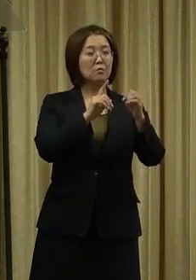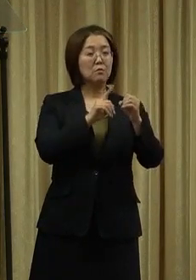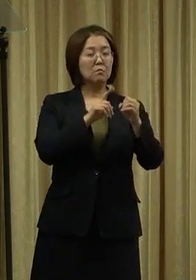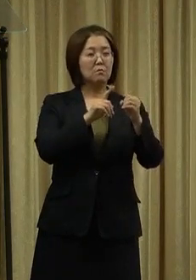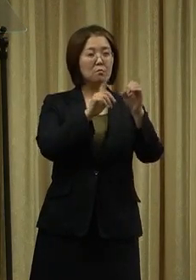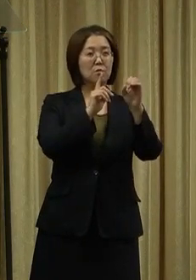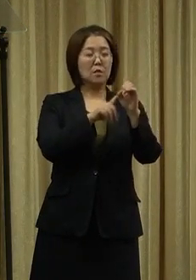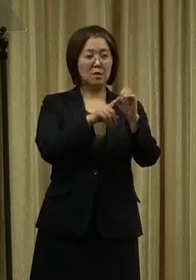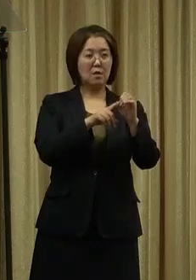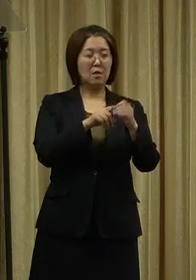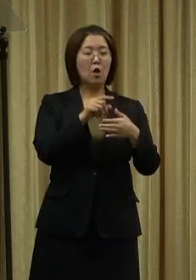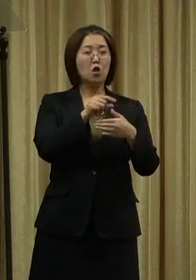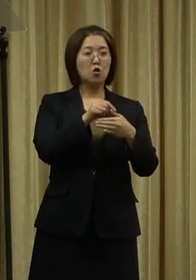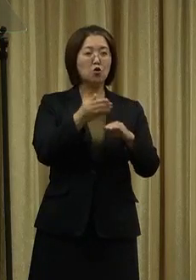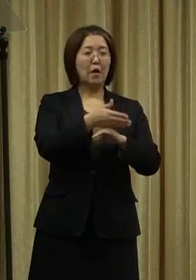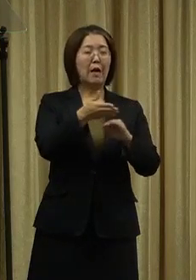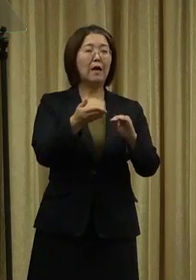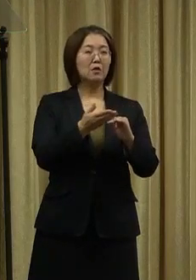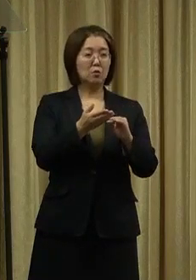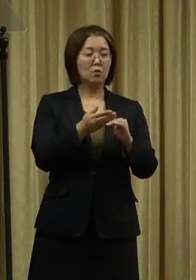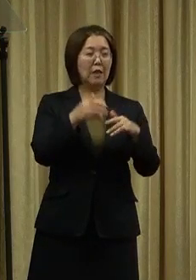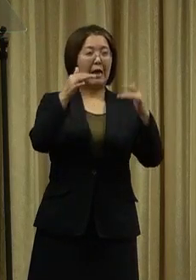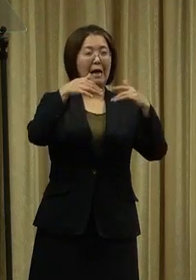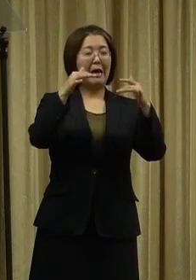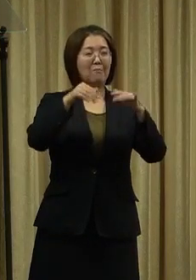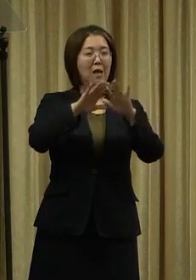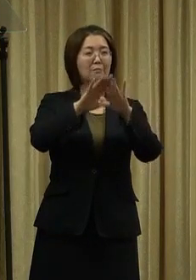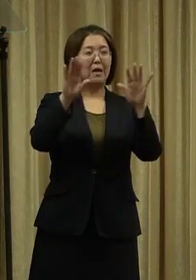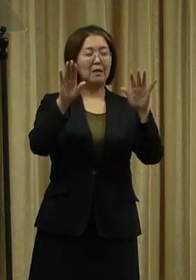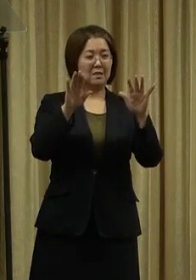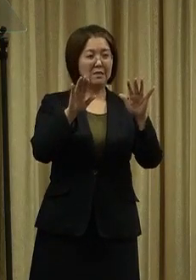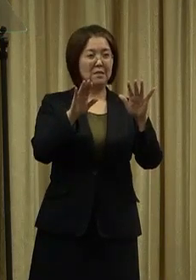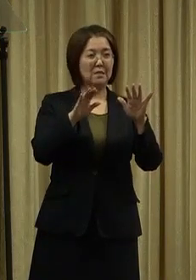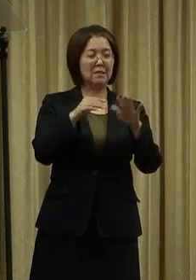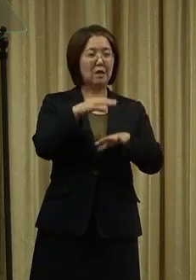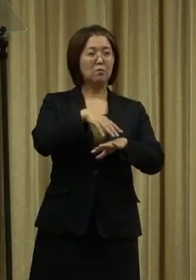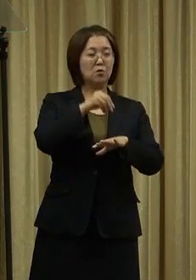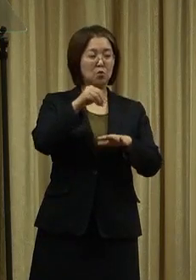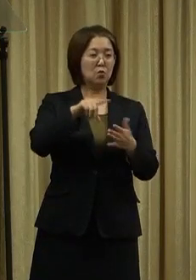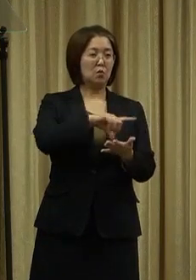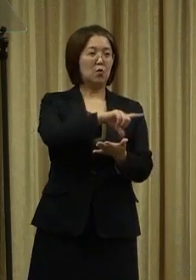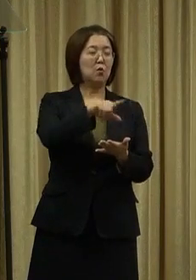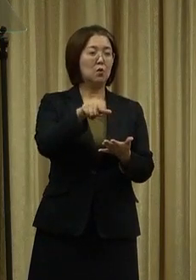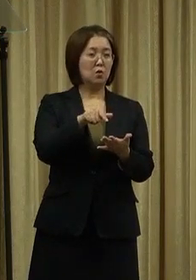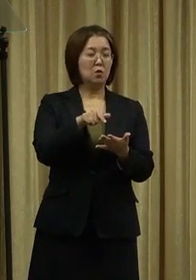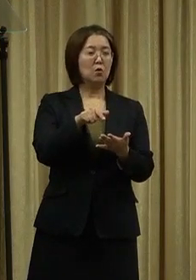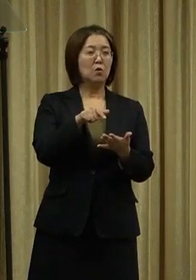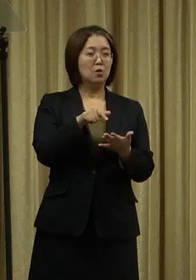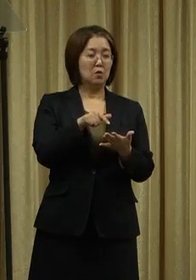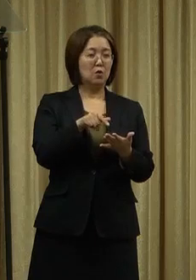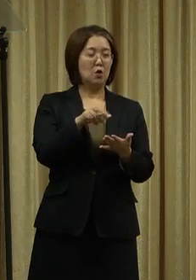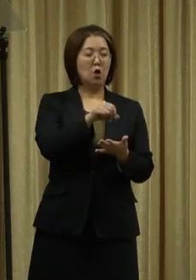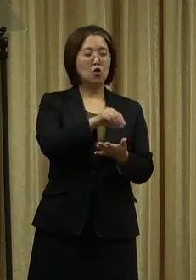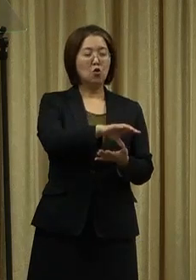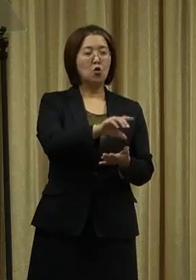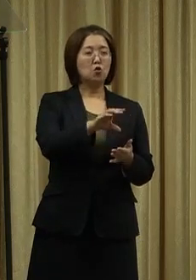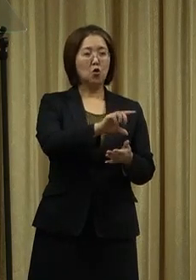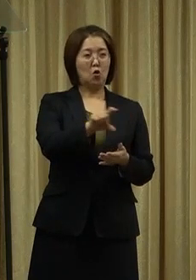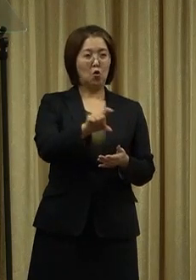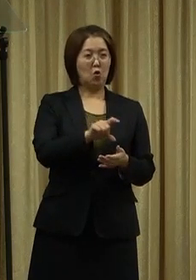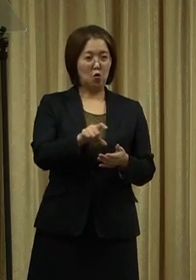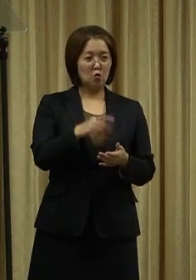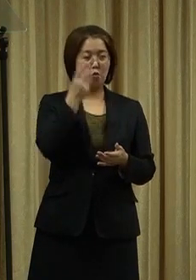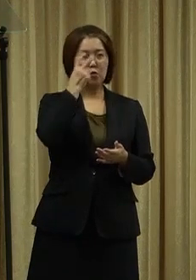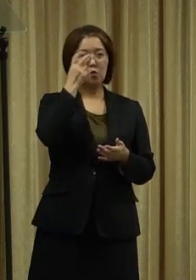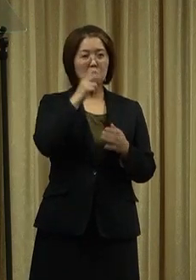半島国定公園の雨晴らしキャンプ場エリア周辺におけるサウンディング調査を実施し、民間